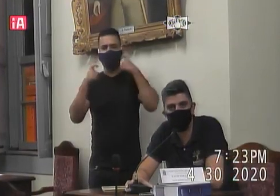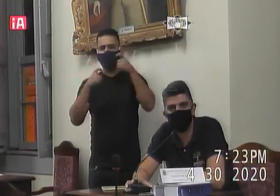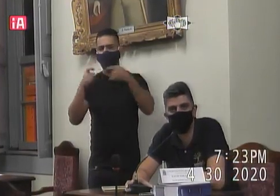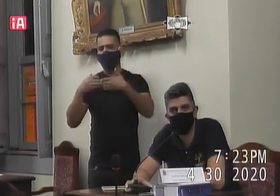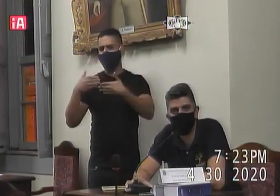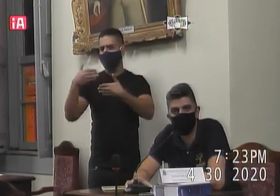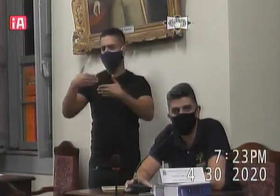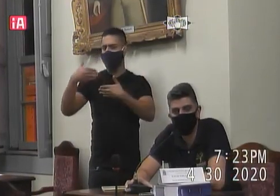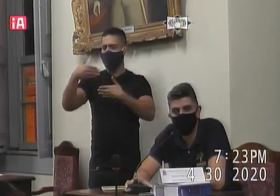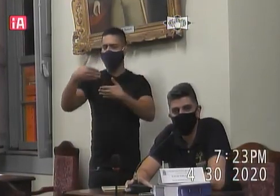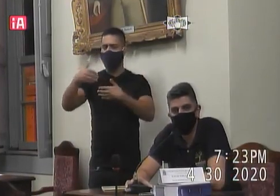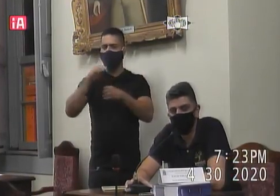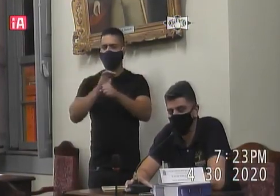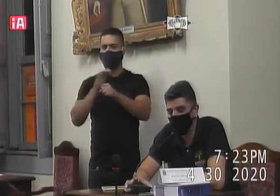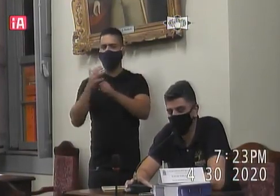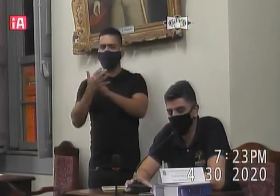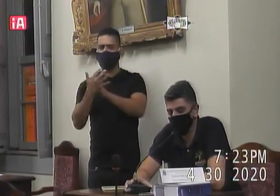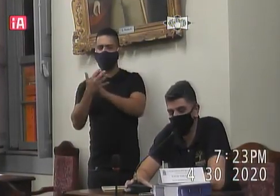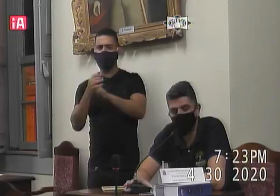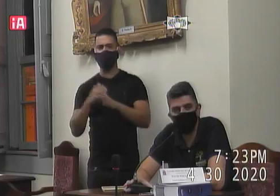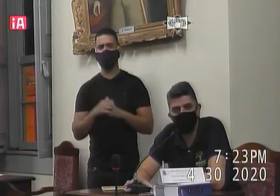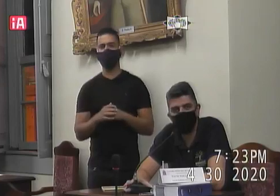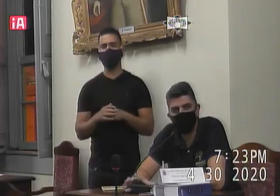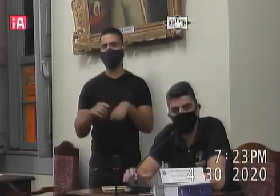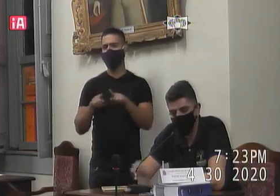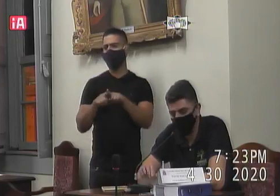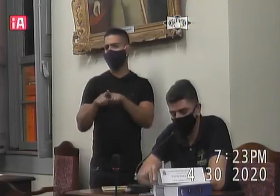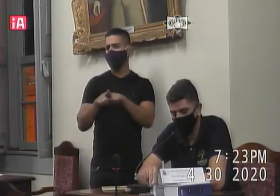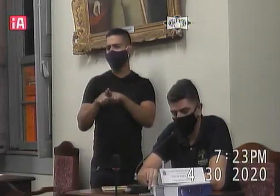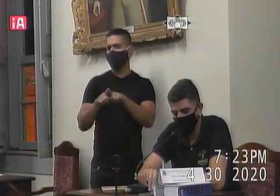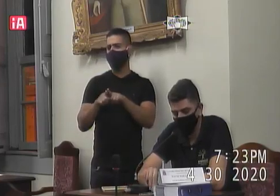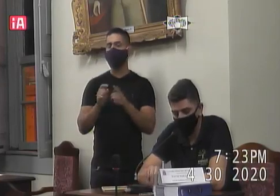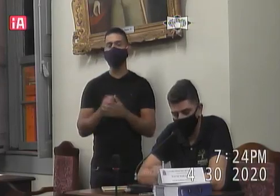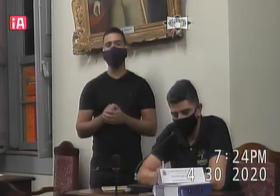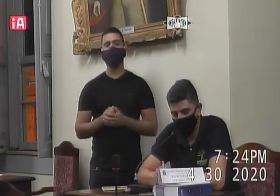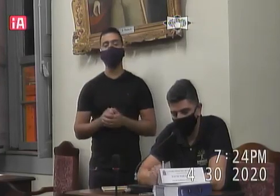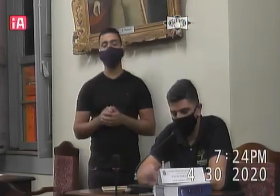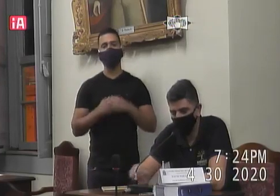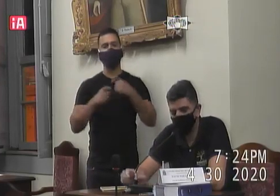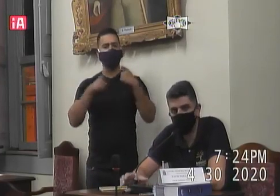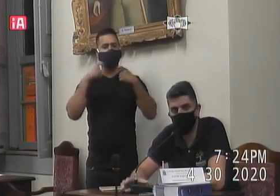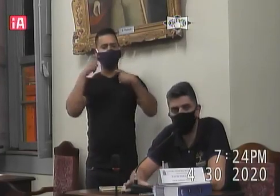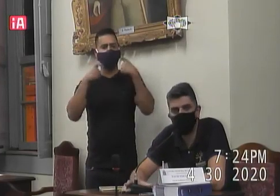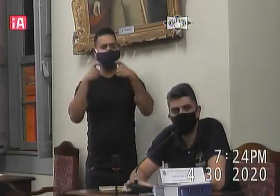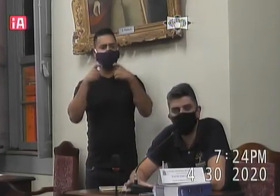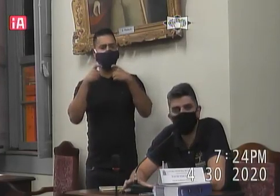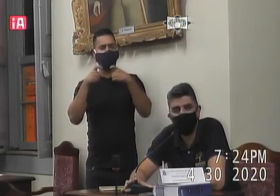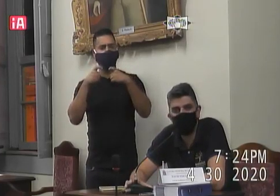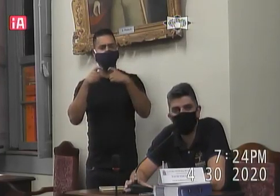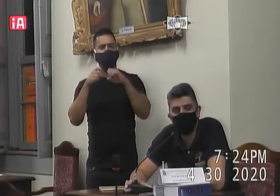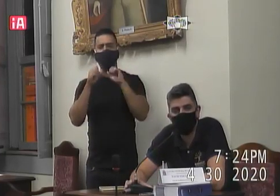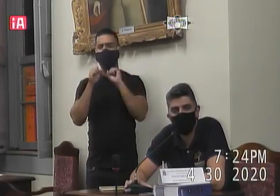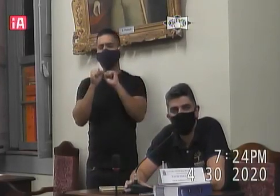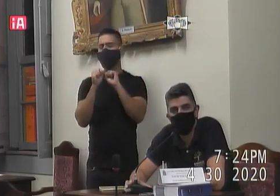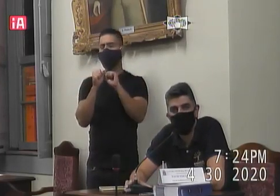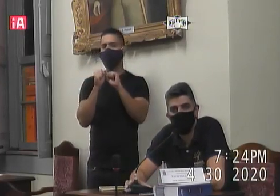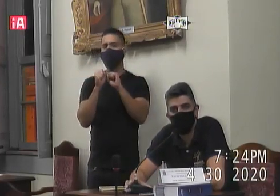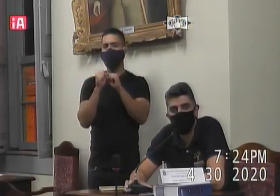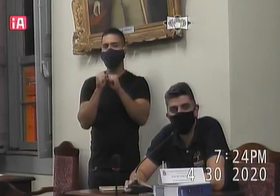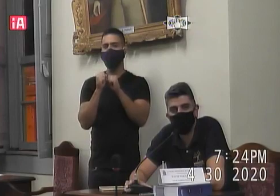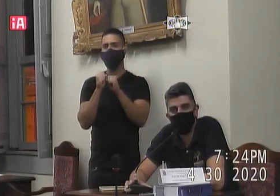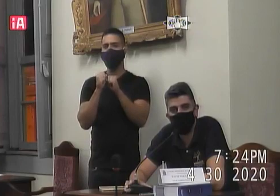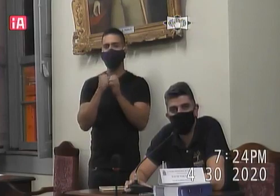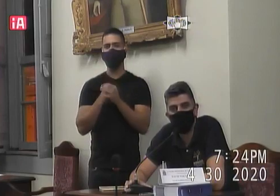do coronavírus. Em meio a toda essa preocupação, eu pude presenciar,